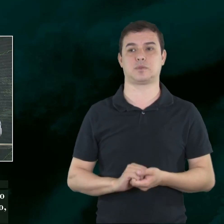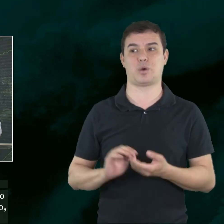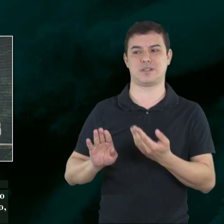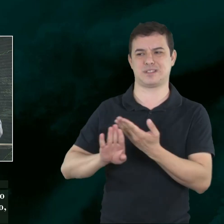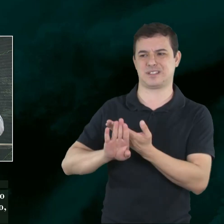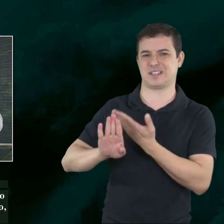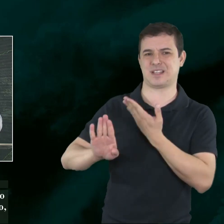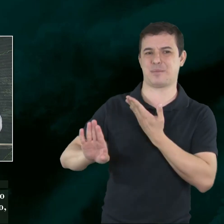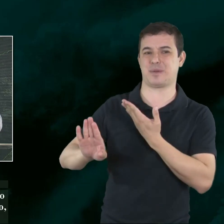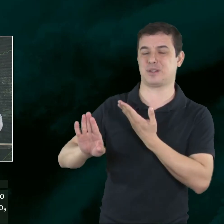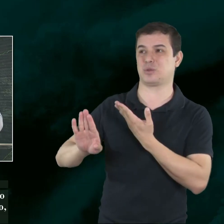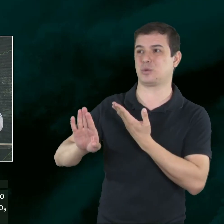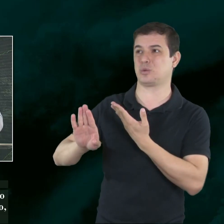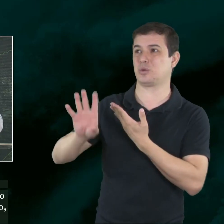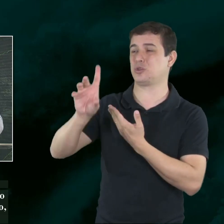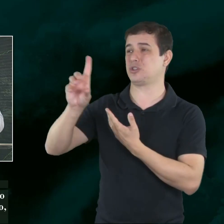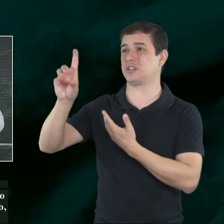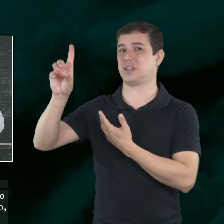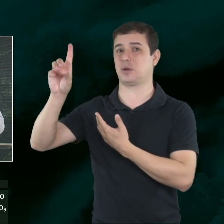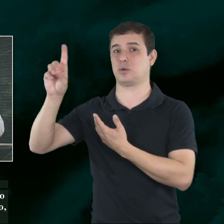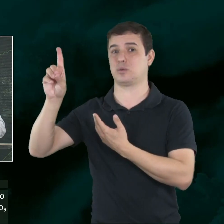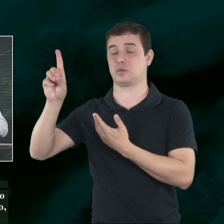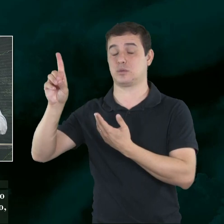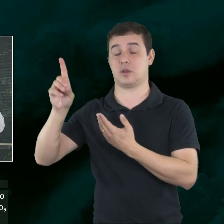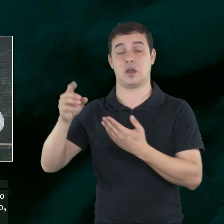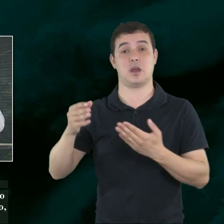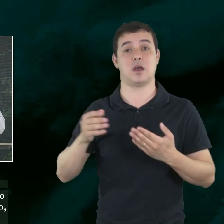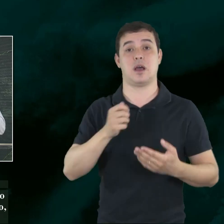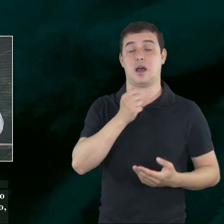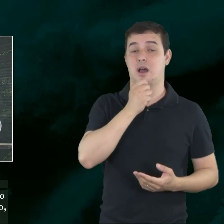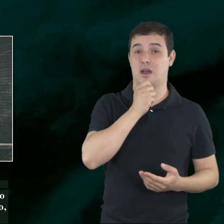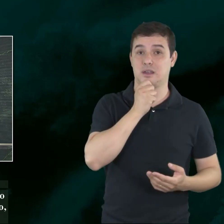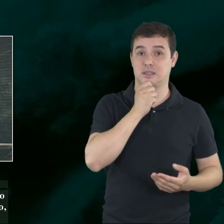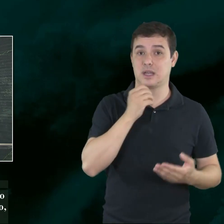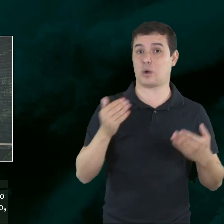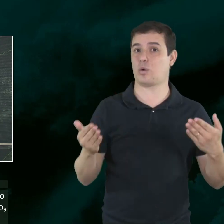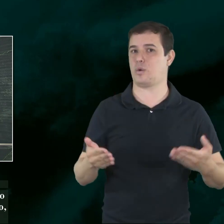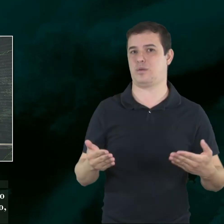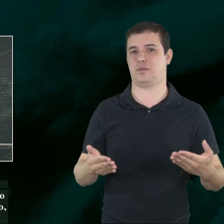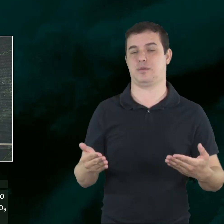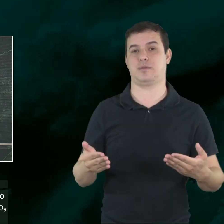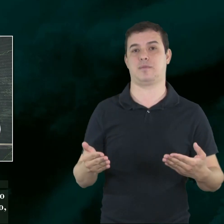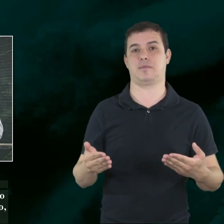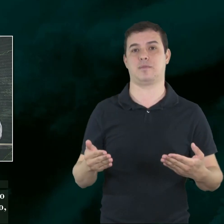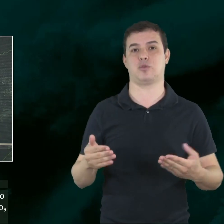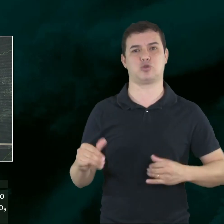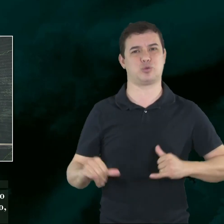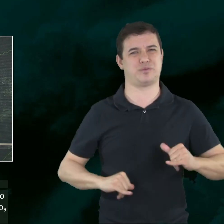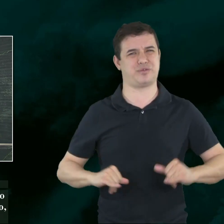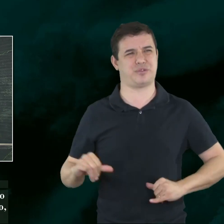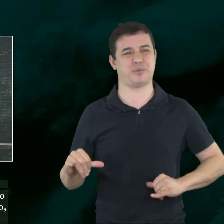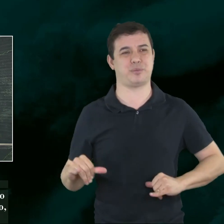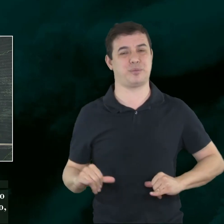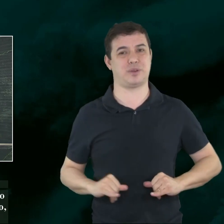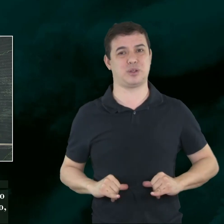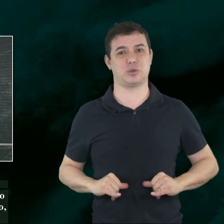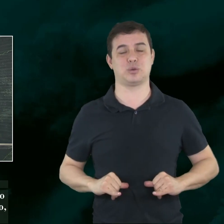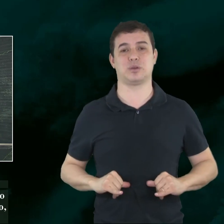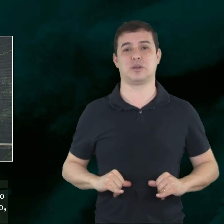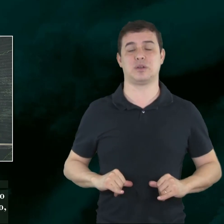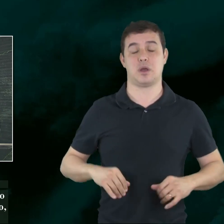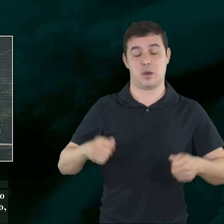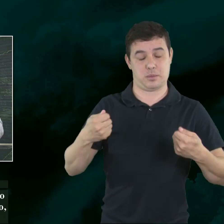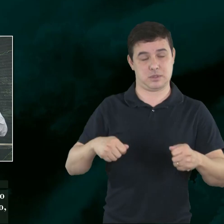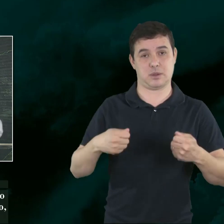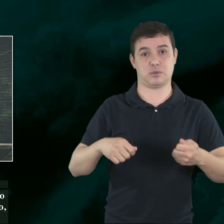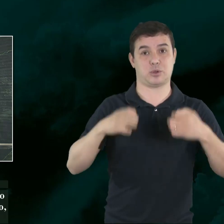apostasia, ainda não é chegada à grande tribulação. Ainda estamos pregando o evangelho do